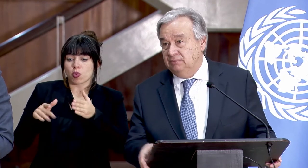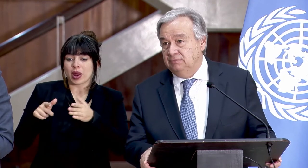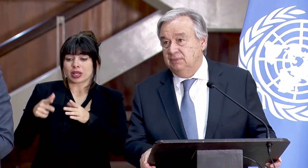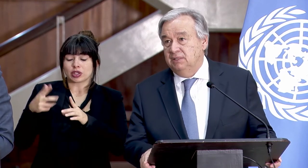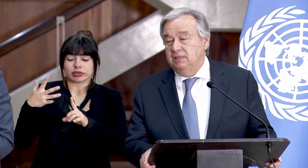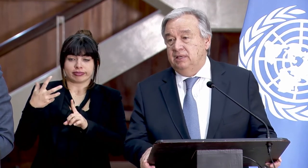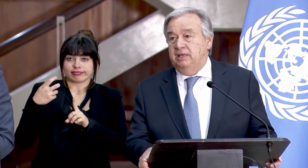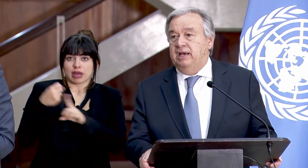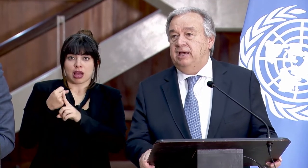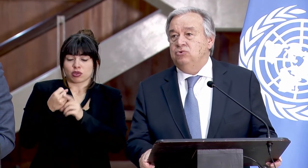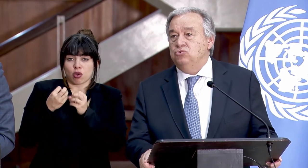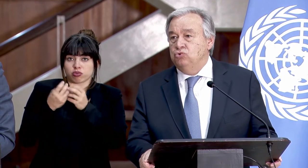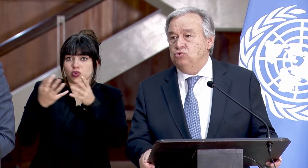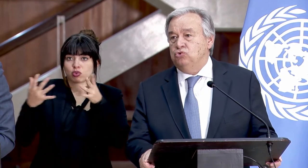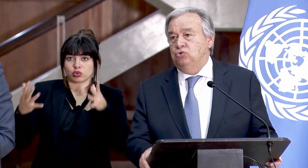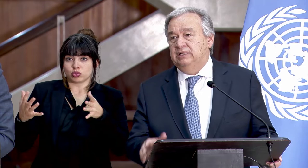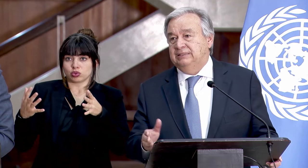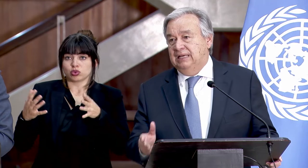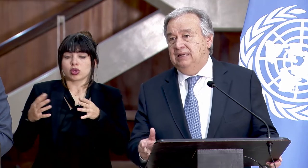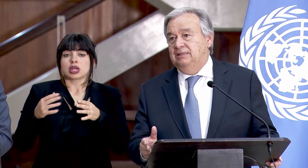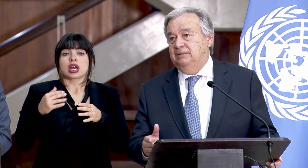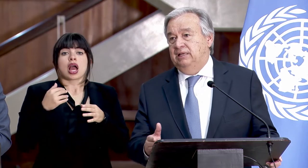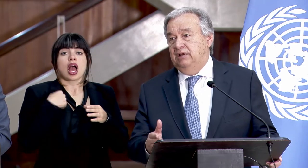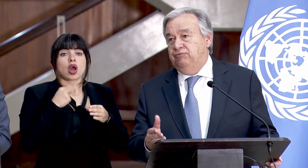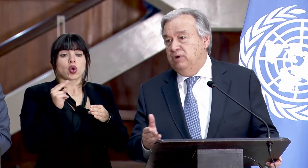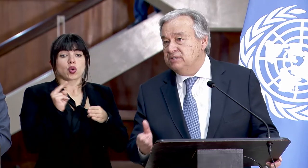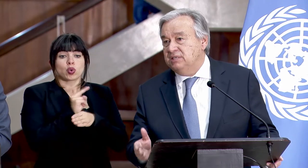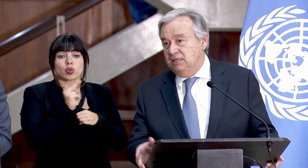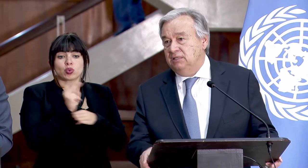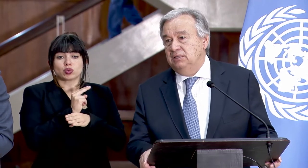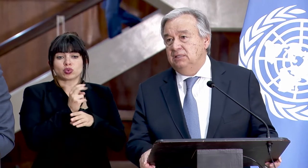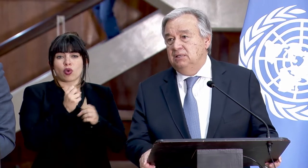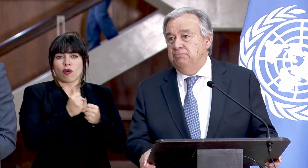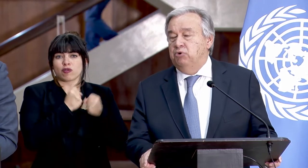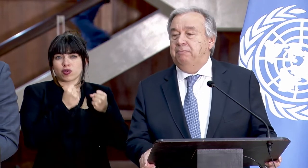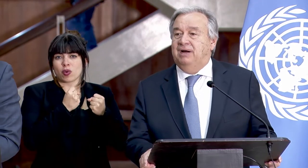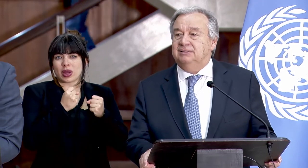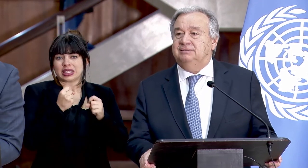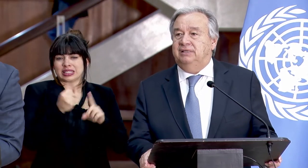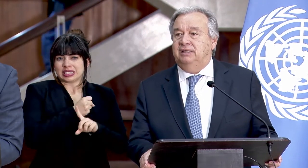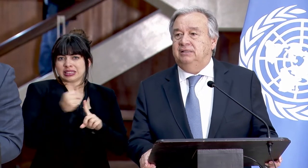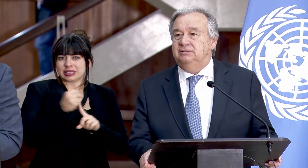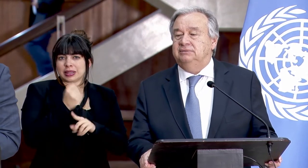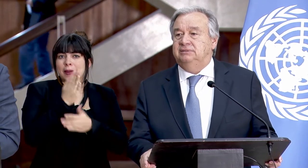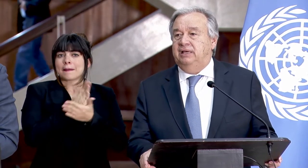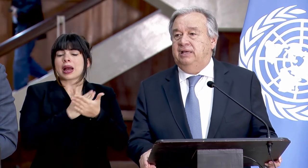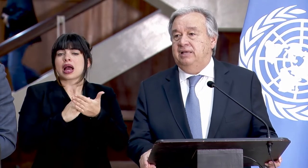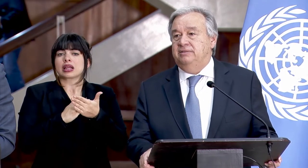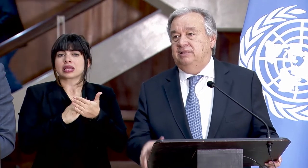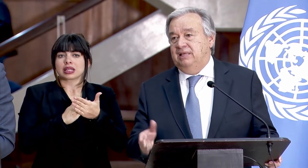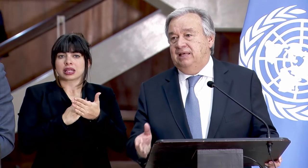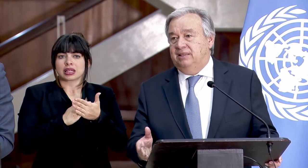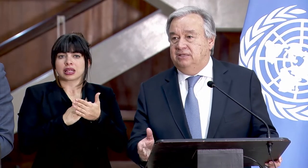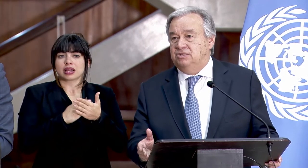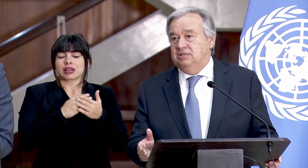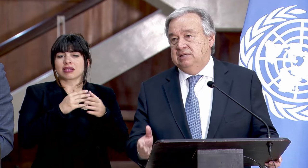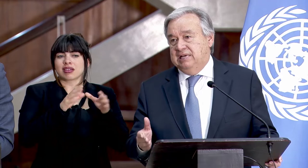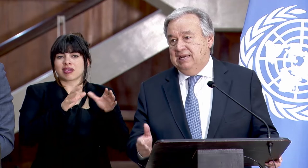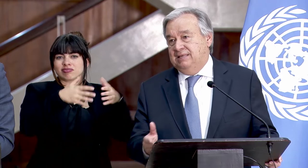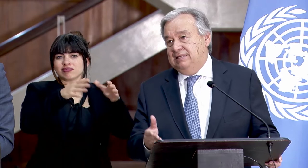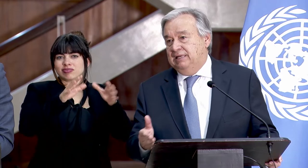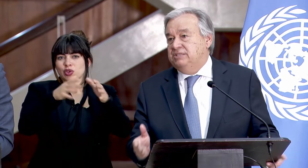chocante y hay un uso letal de la fuerza por parte de